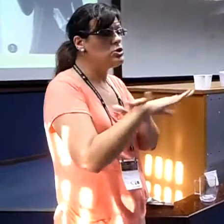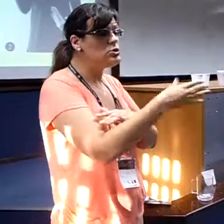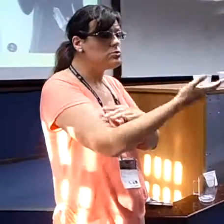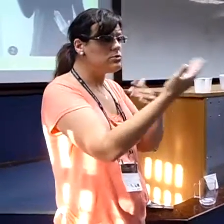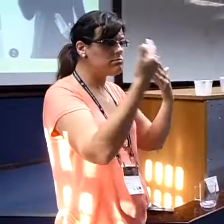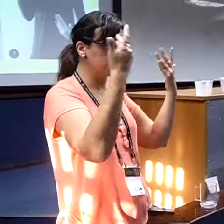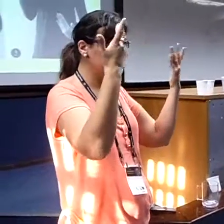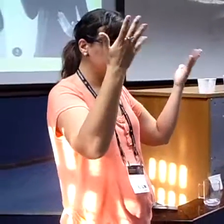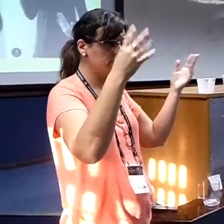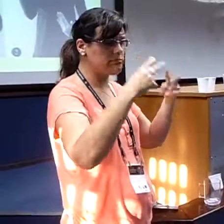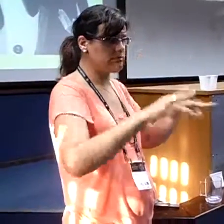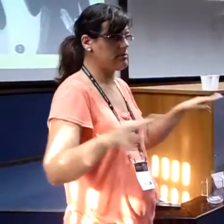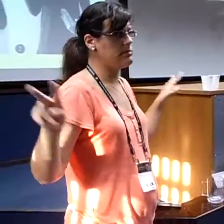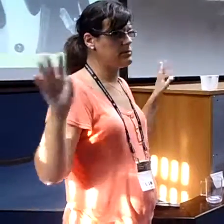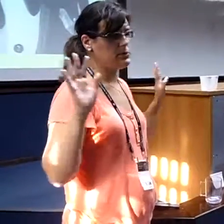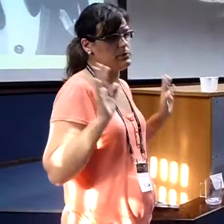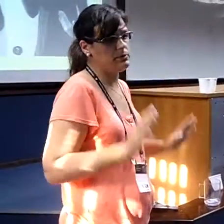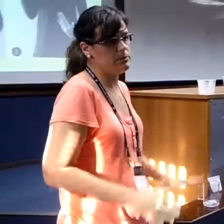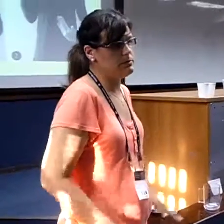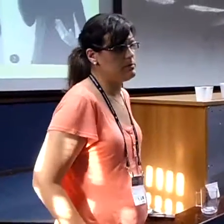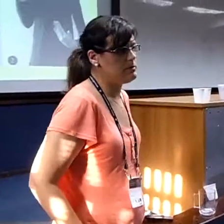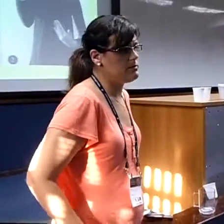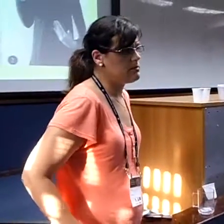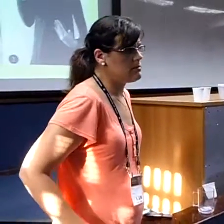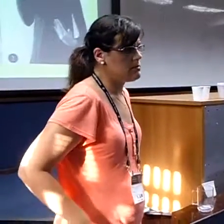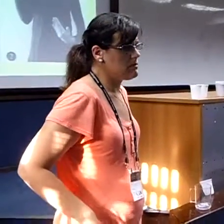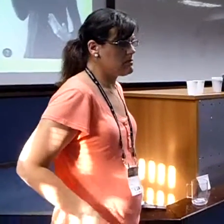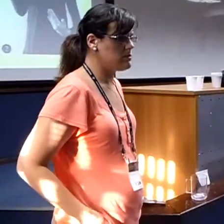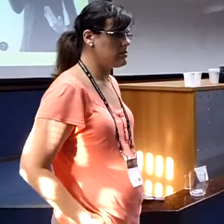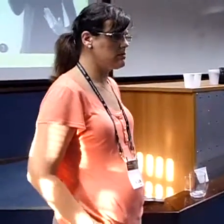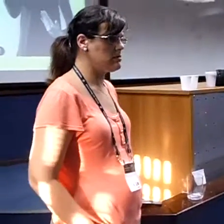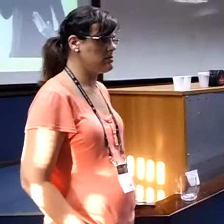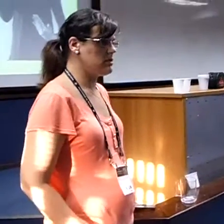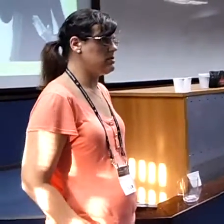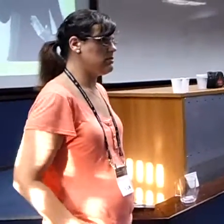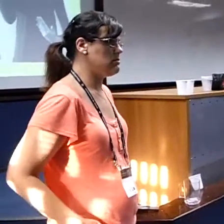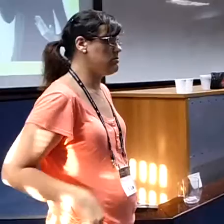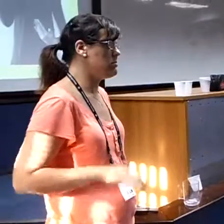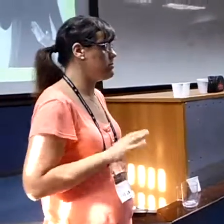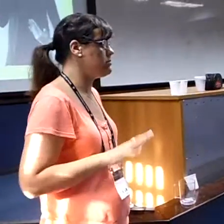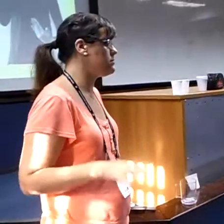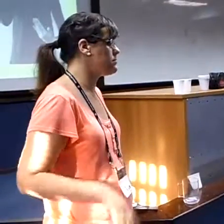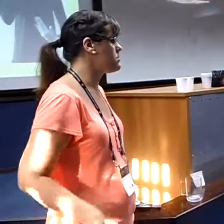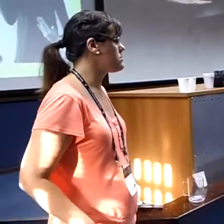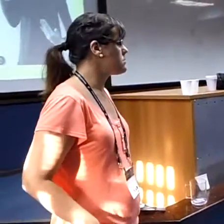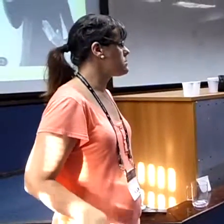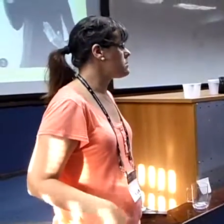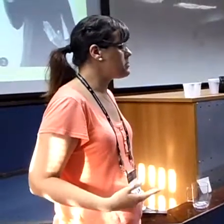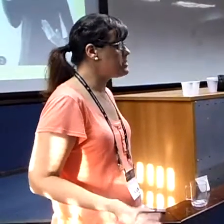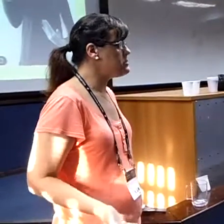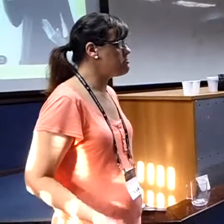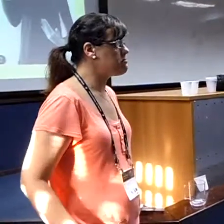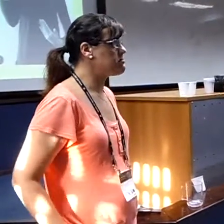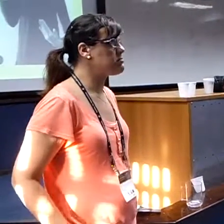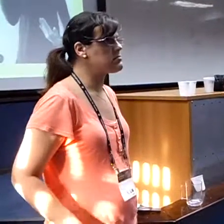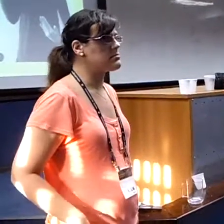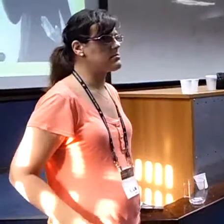Naturalmente não existe nenhum esforço para fazer esse tipo de percepção. Isso não nos causa nenhum estresse, é o nosso meio de